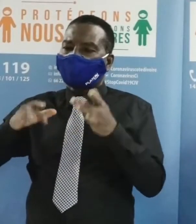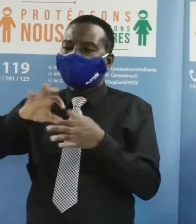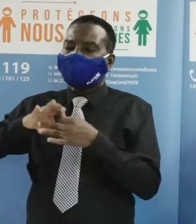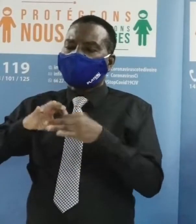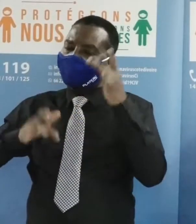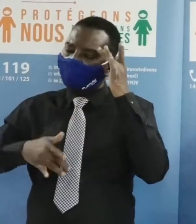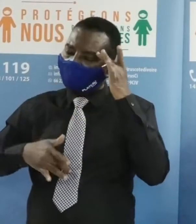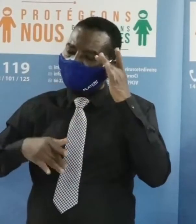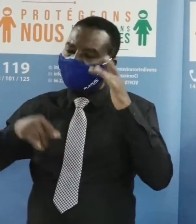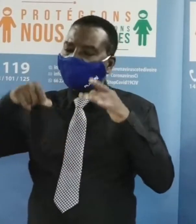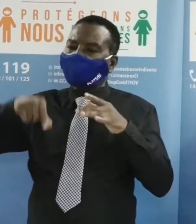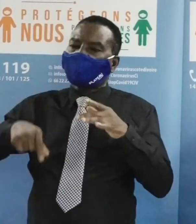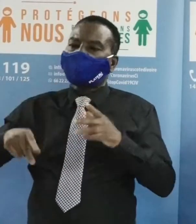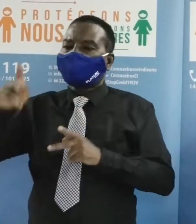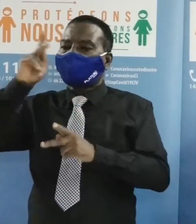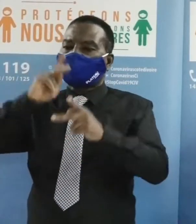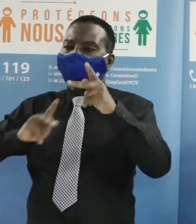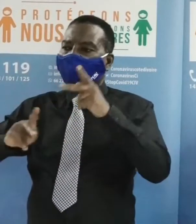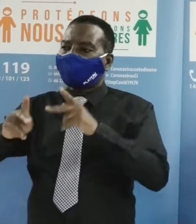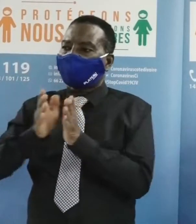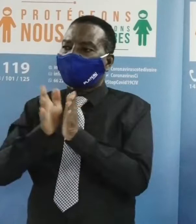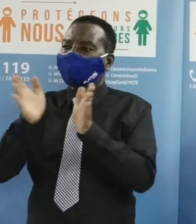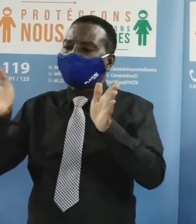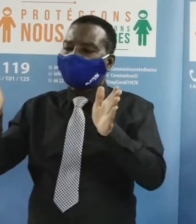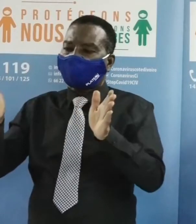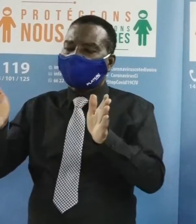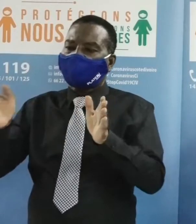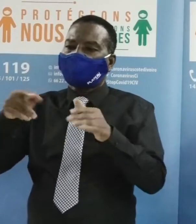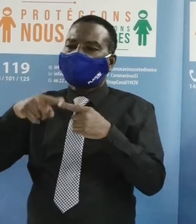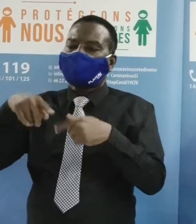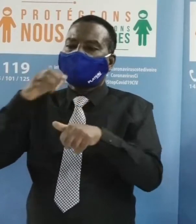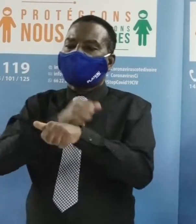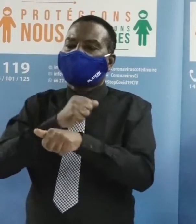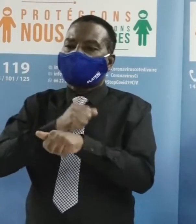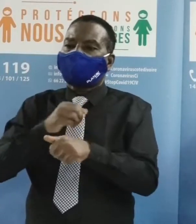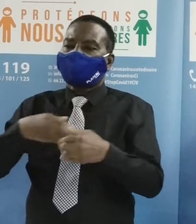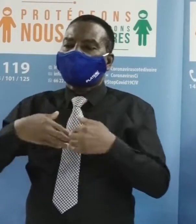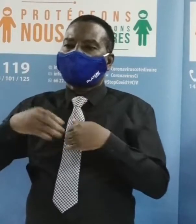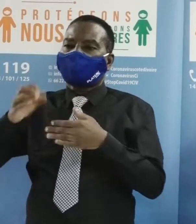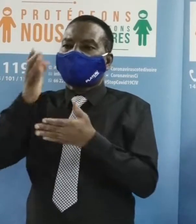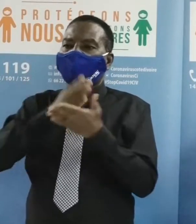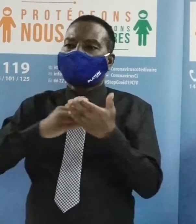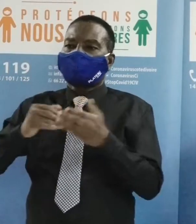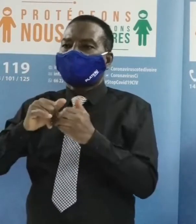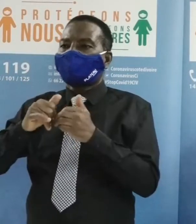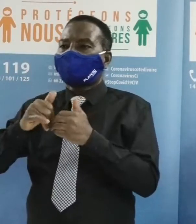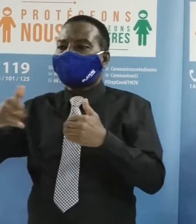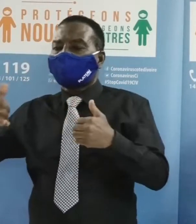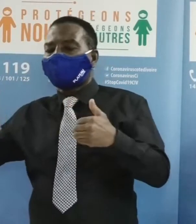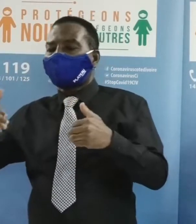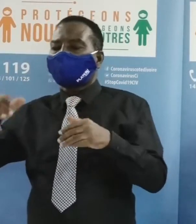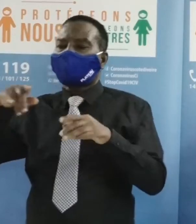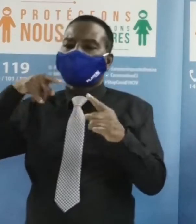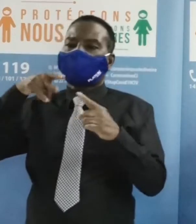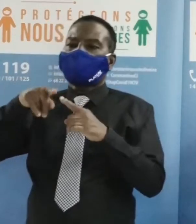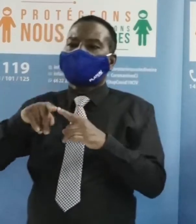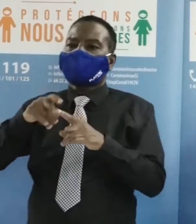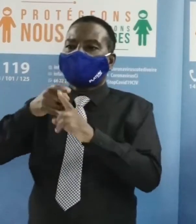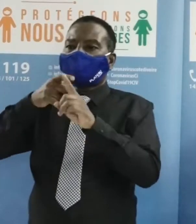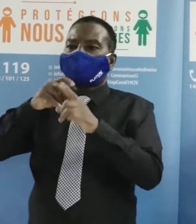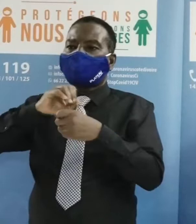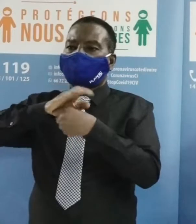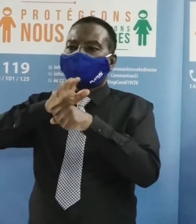que les populations en général à abidjan ont un certain détachement vers le coville